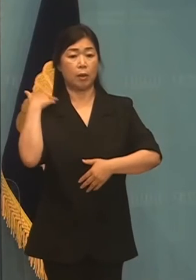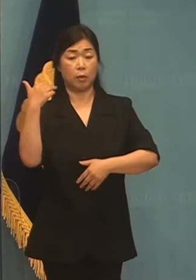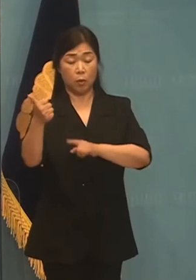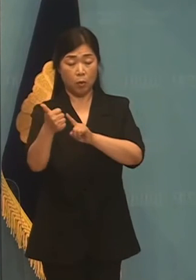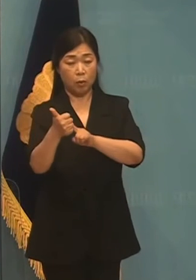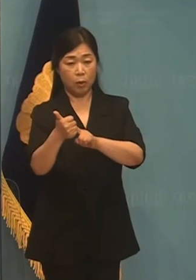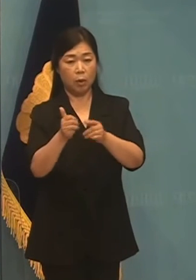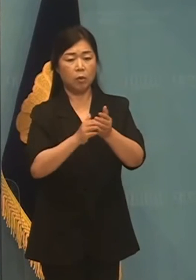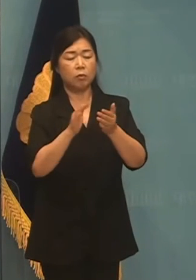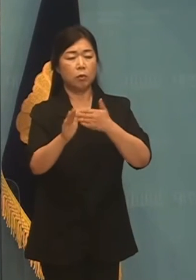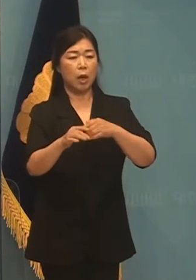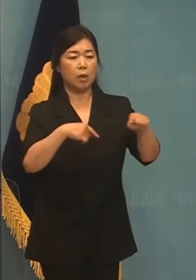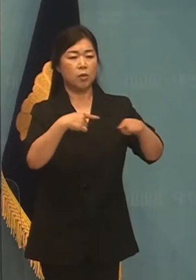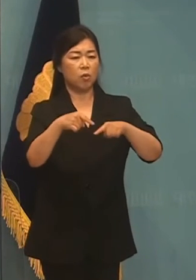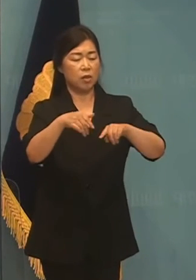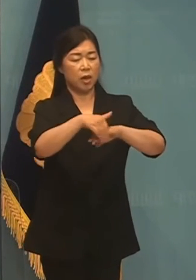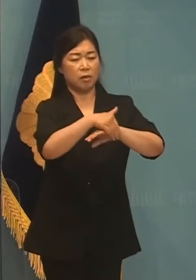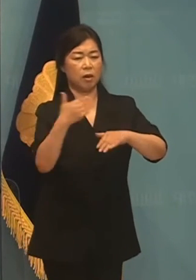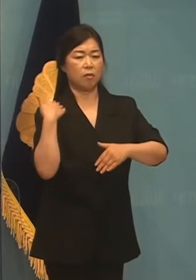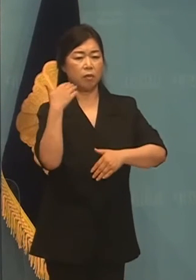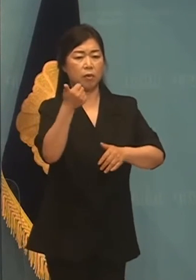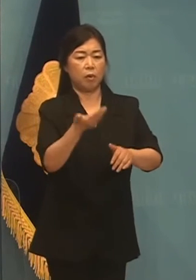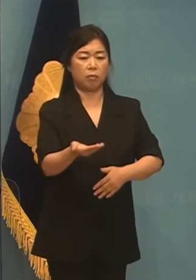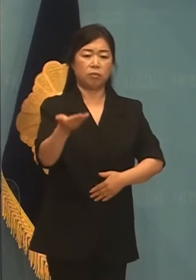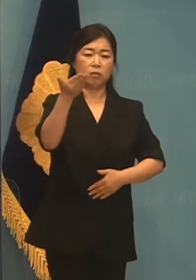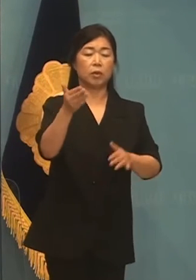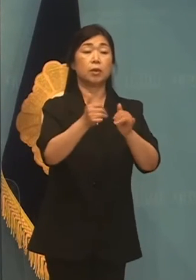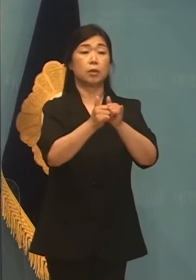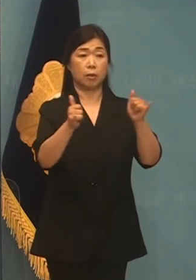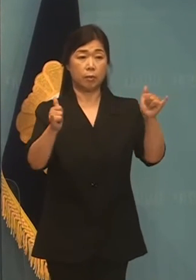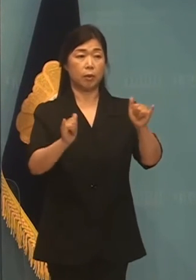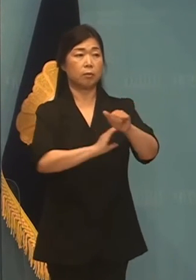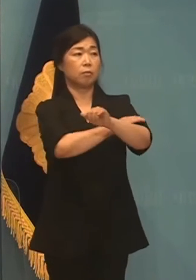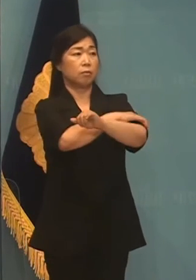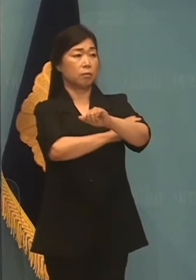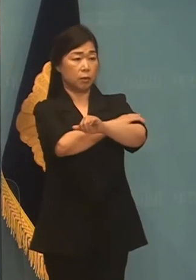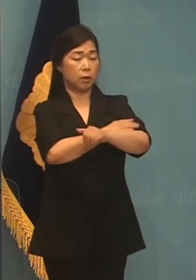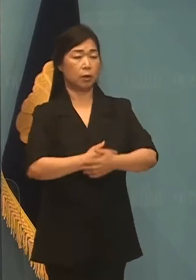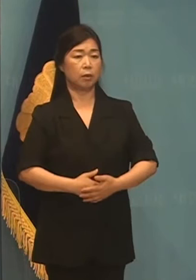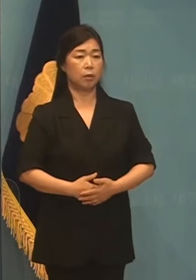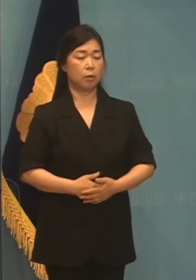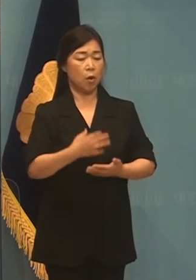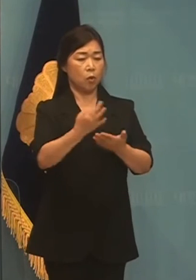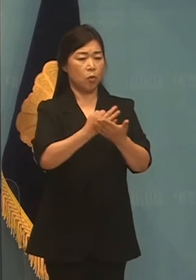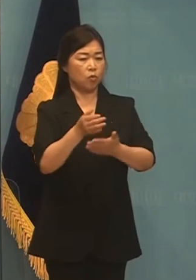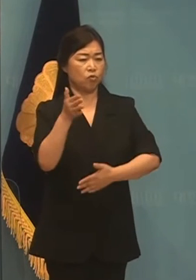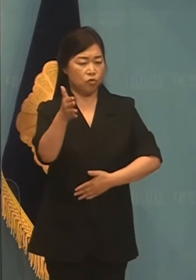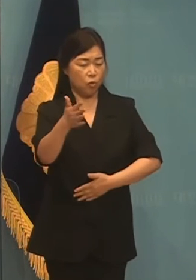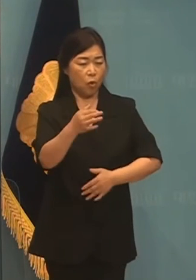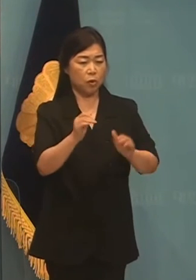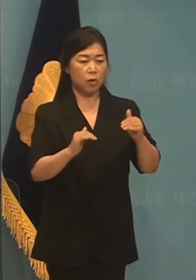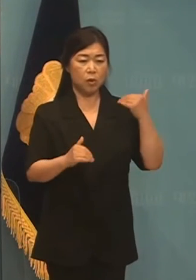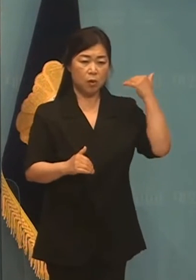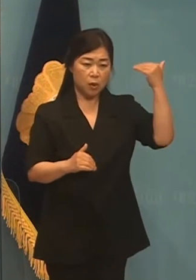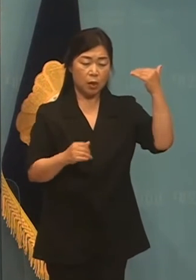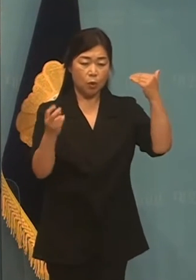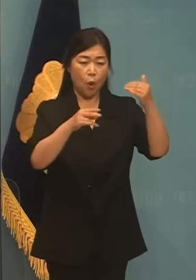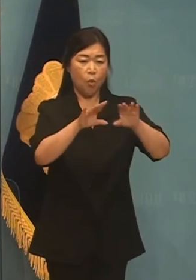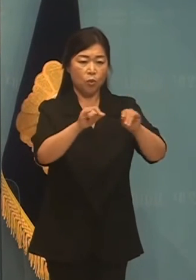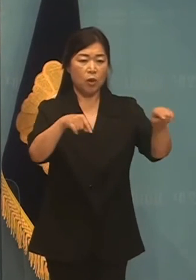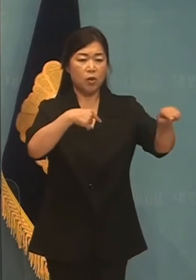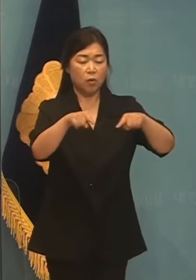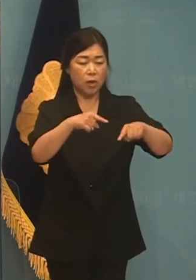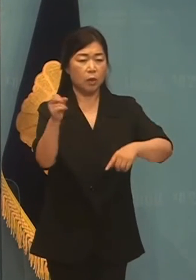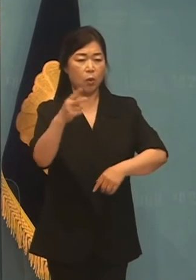오른 실세 중의 실세입니다. 그는 소득주도 성장과 부동산 정책